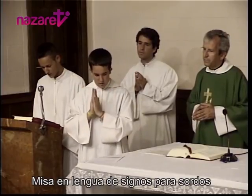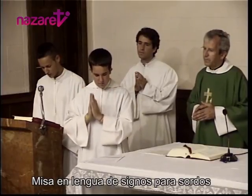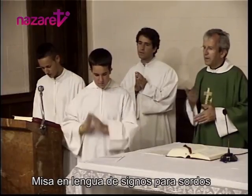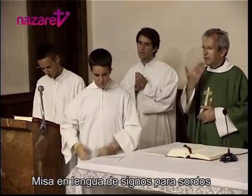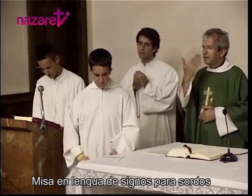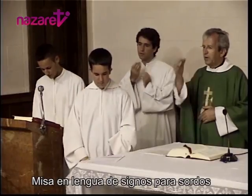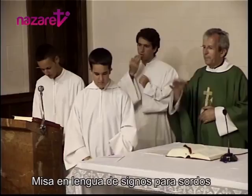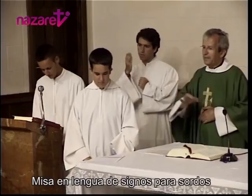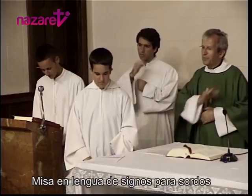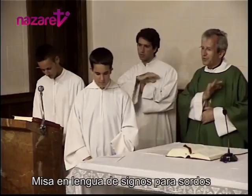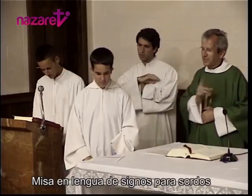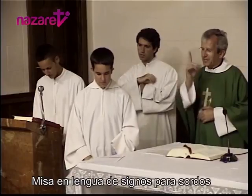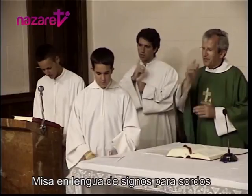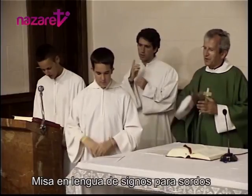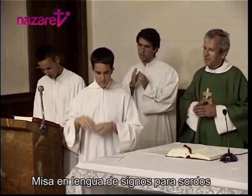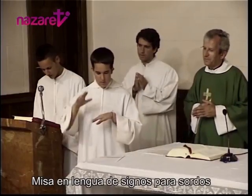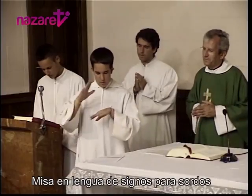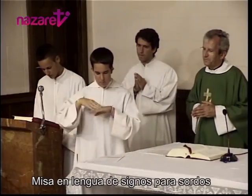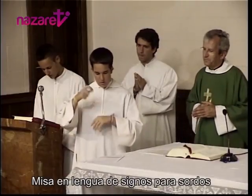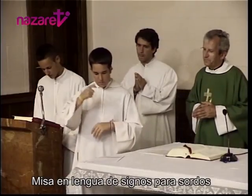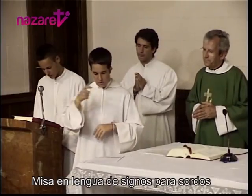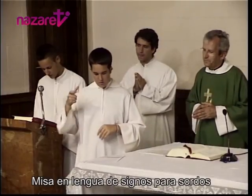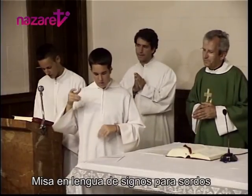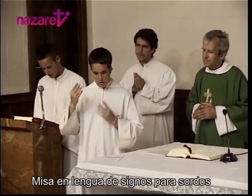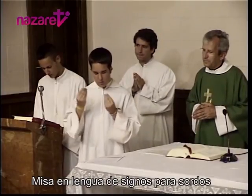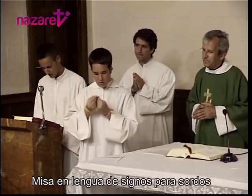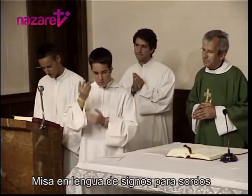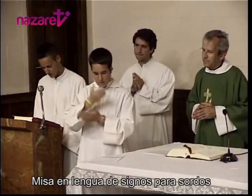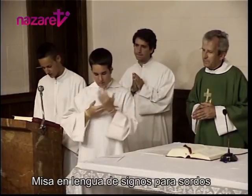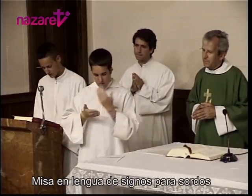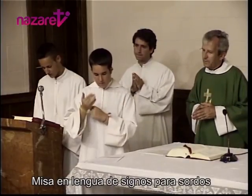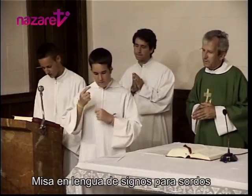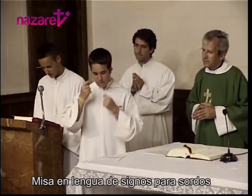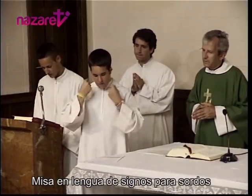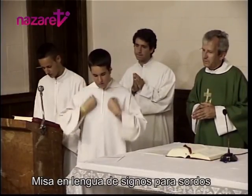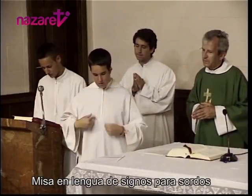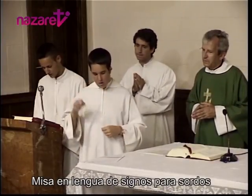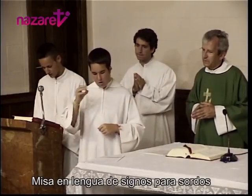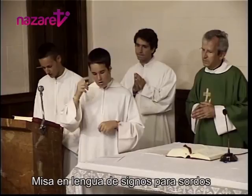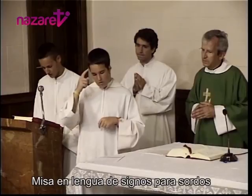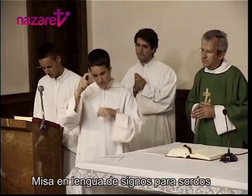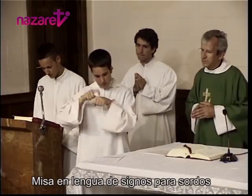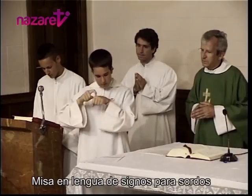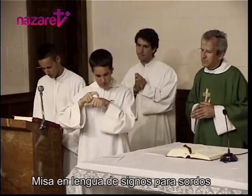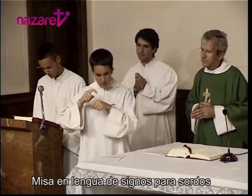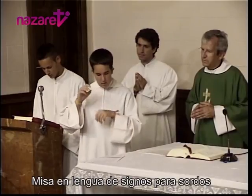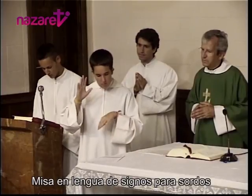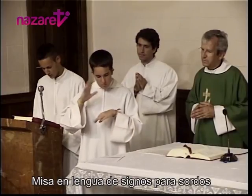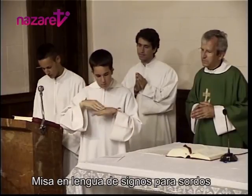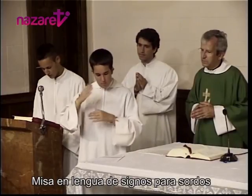Oremos. Te lo pedimos, Señor. Por las personas con discapacidades físicas o psíquicas, por los minusválidos